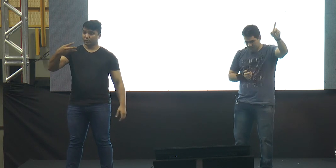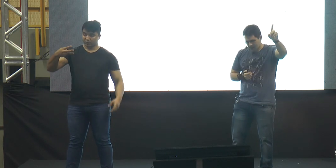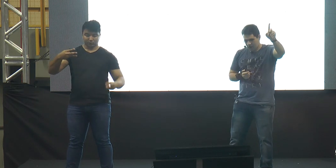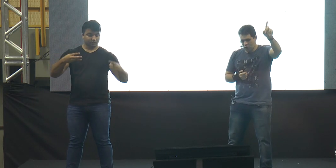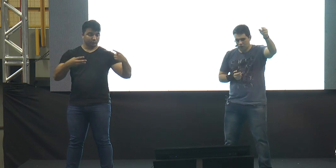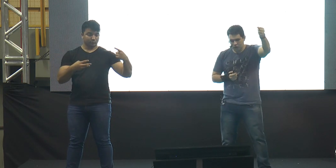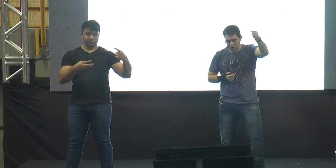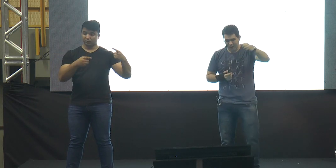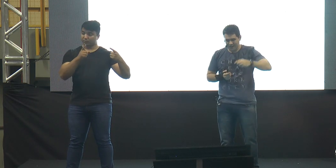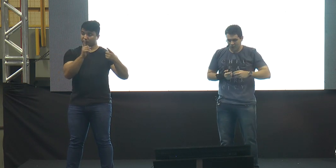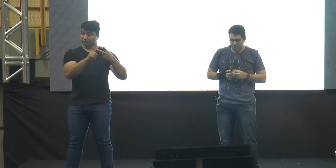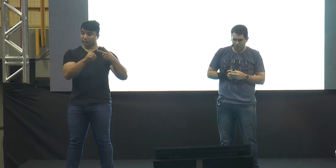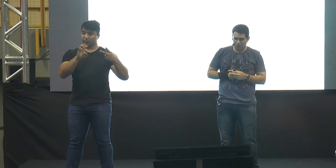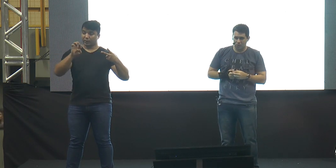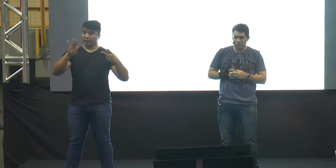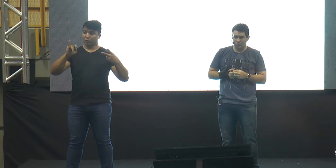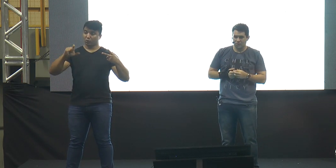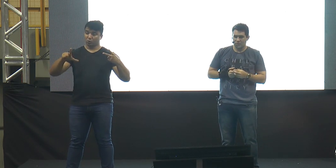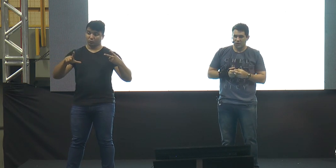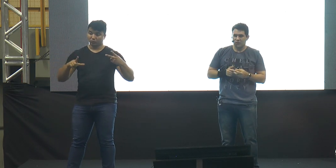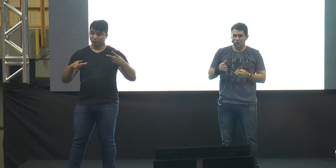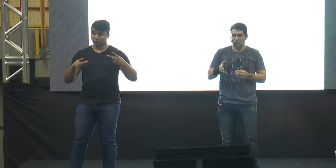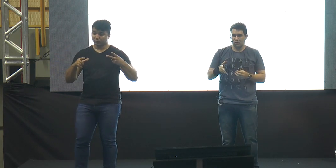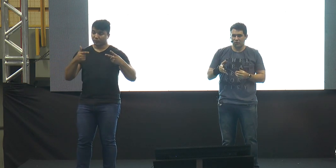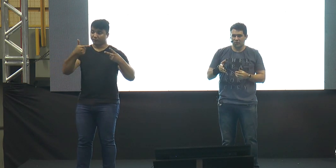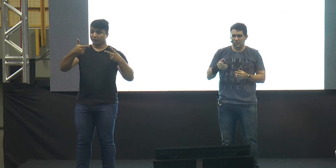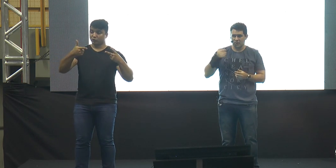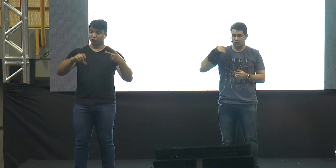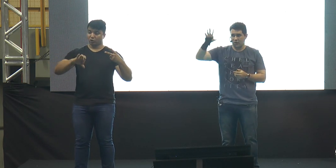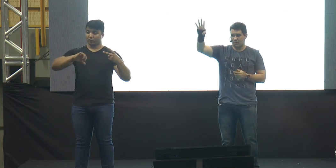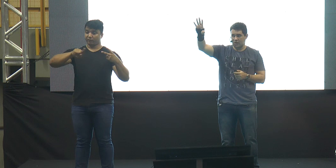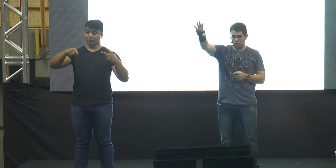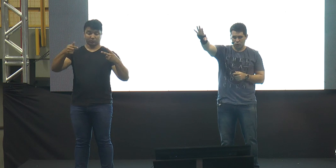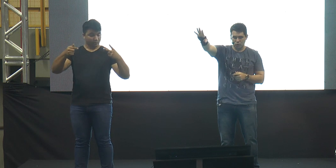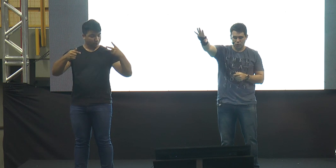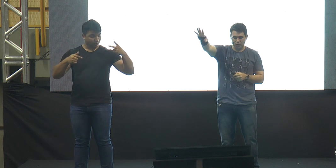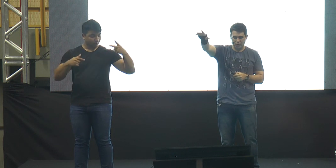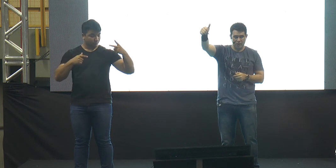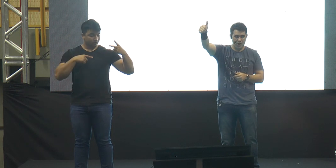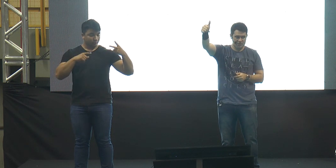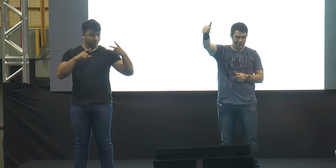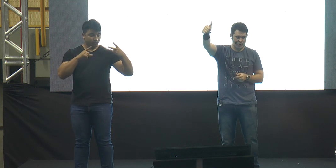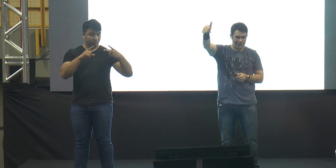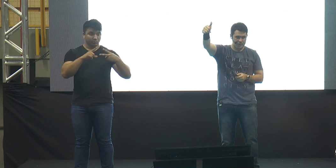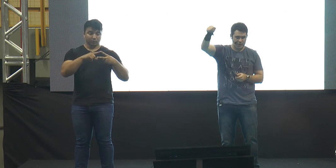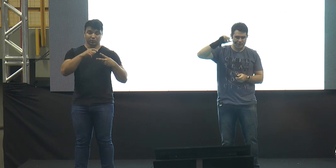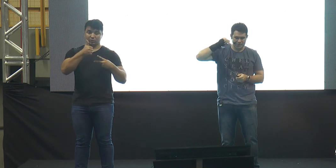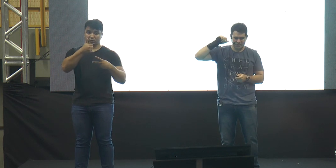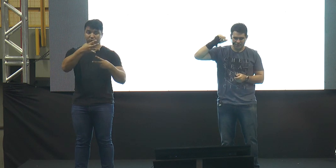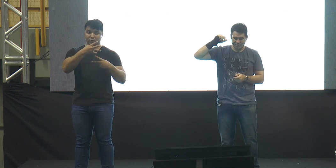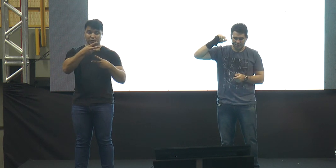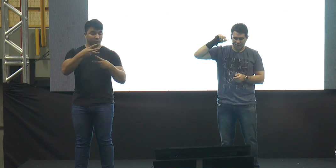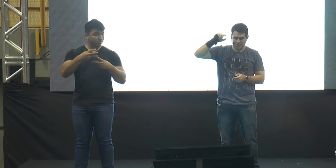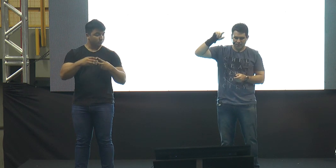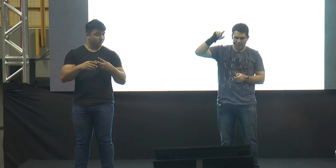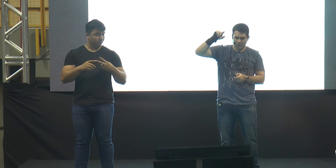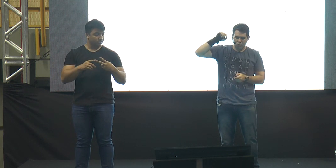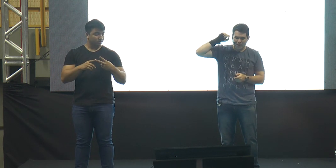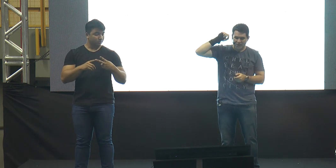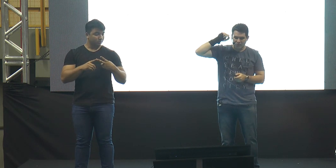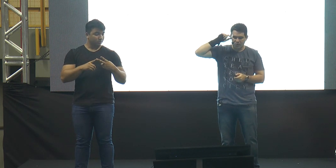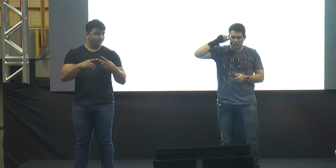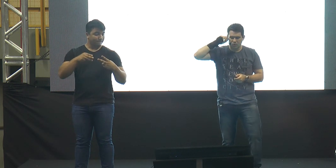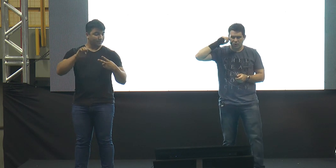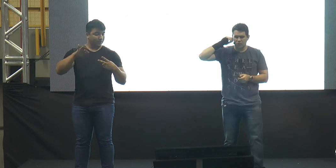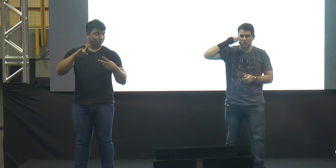143. Quanto foi que o etanol liberou? 29,7. Vou lembrar só do hidrogênio, tá? 143.